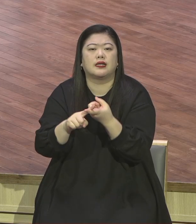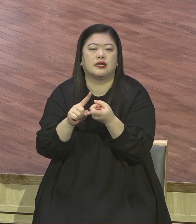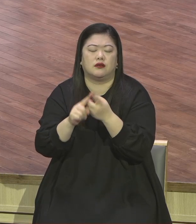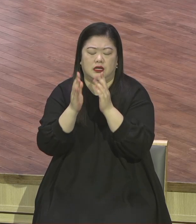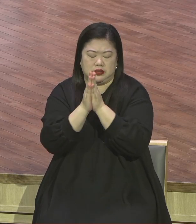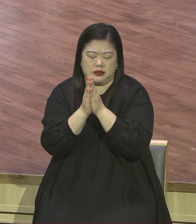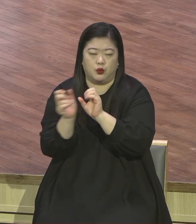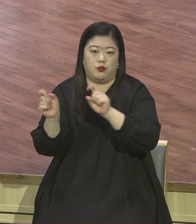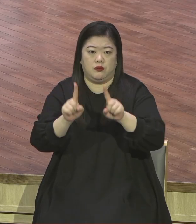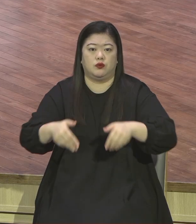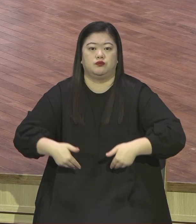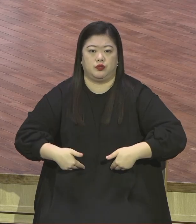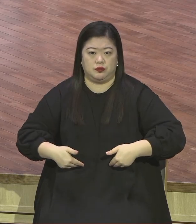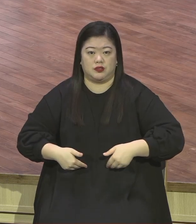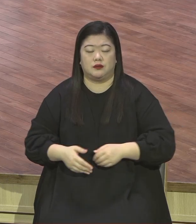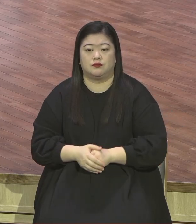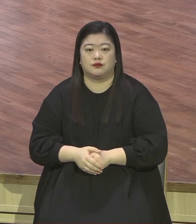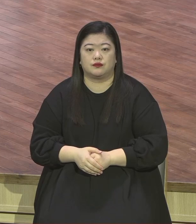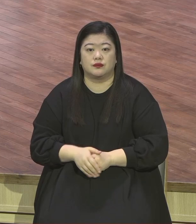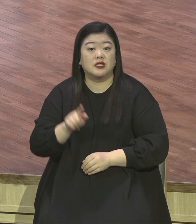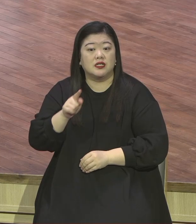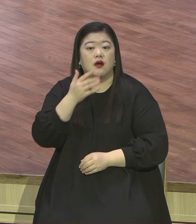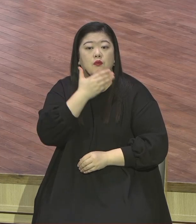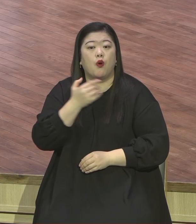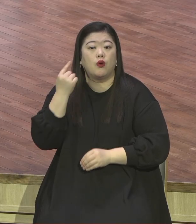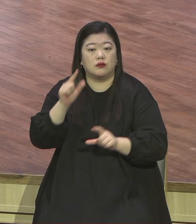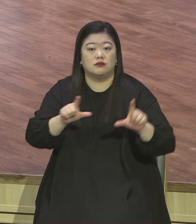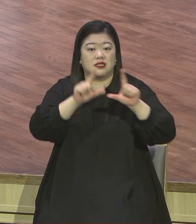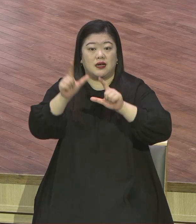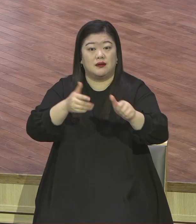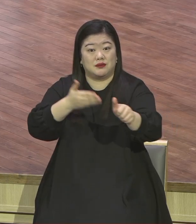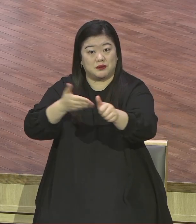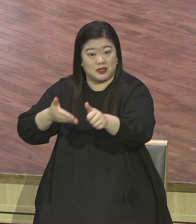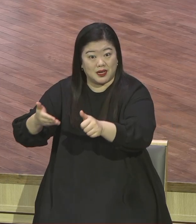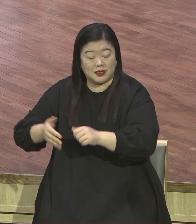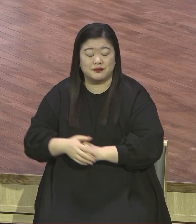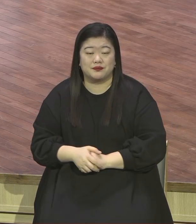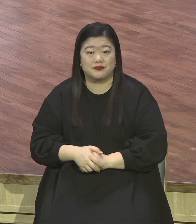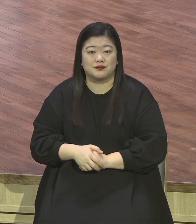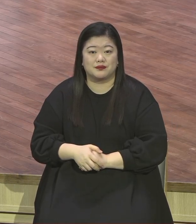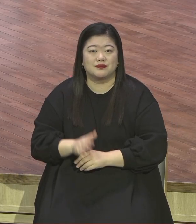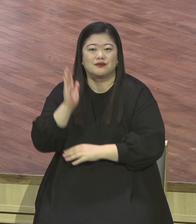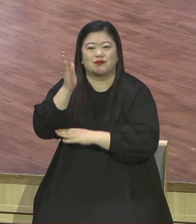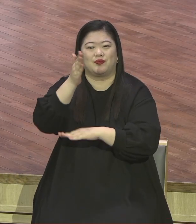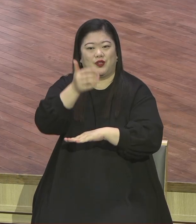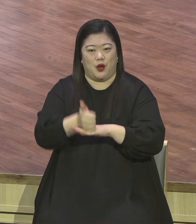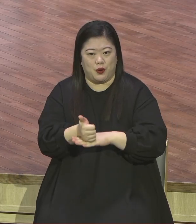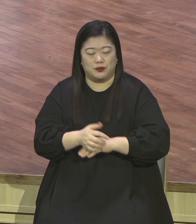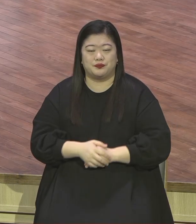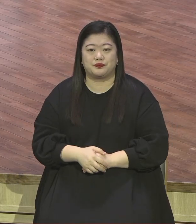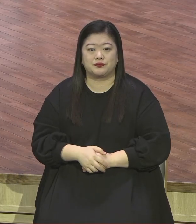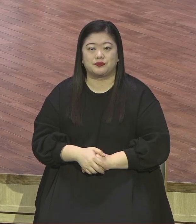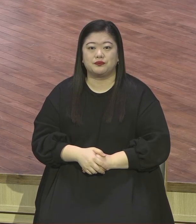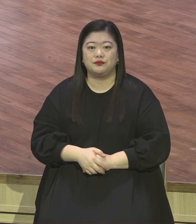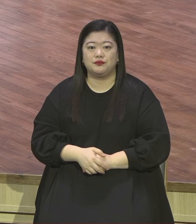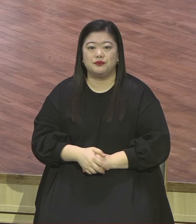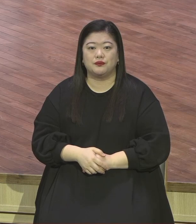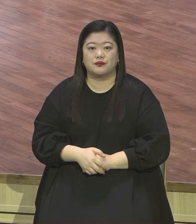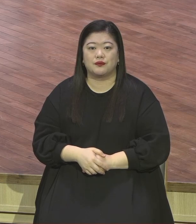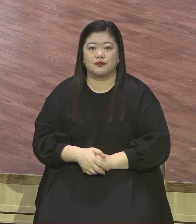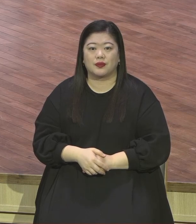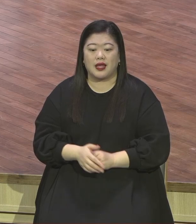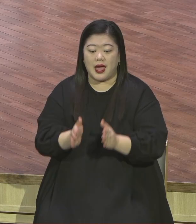이런 복음이 생되기를 지음으로 축복합니다 결론입니다 감사가 내 인생의